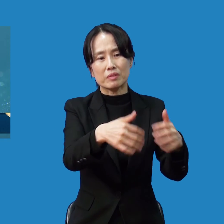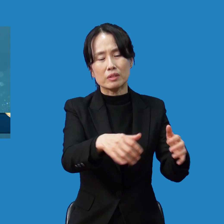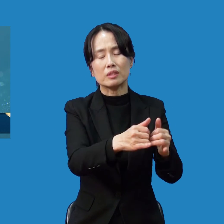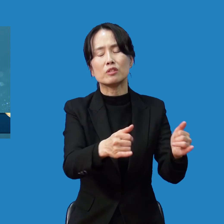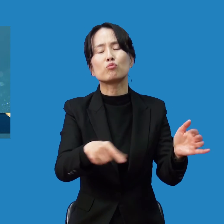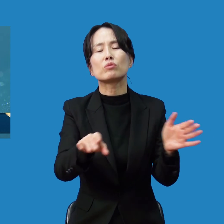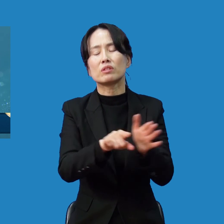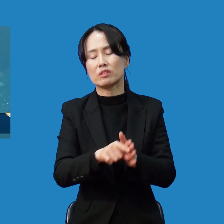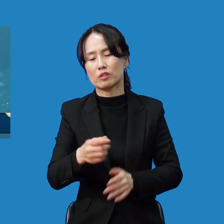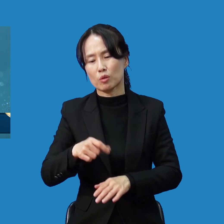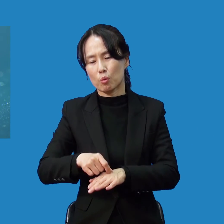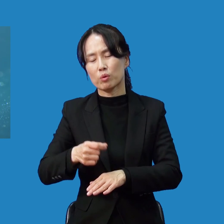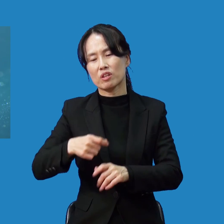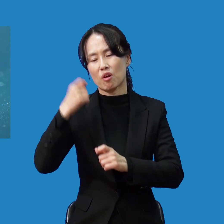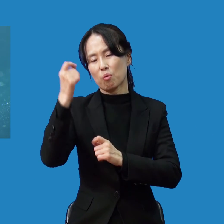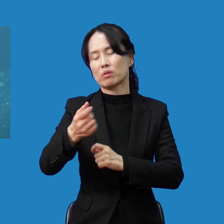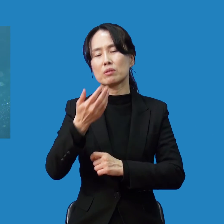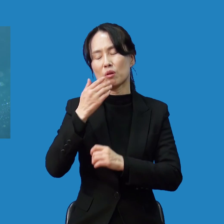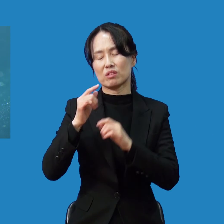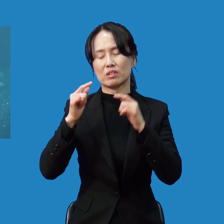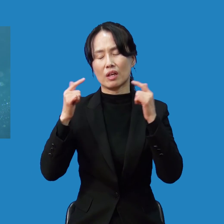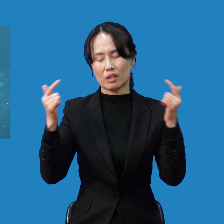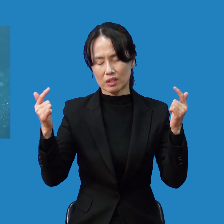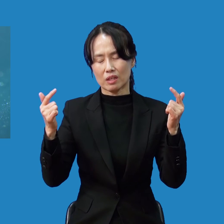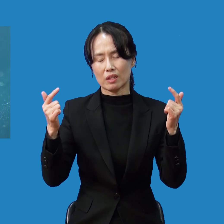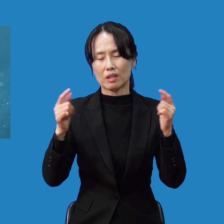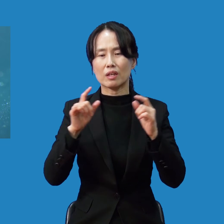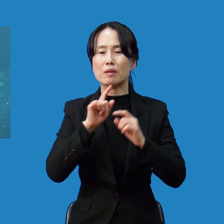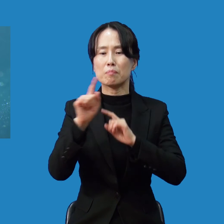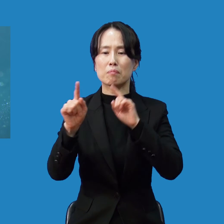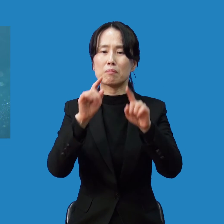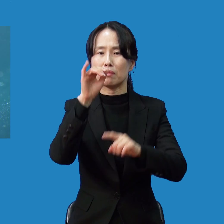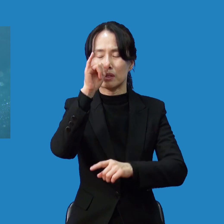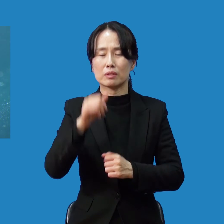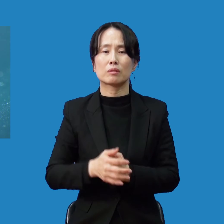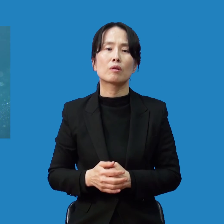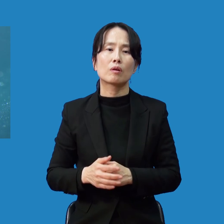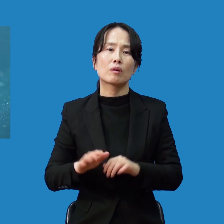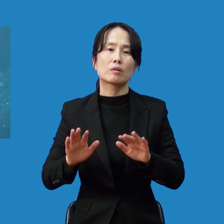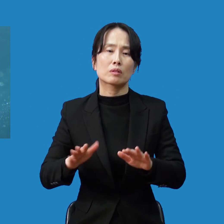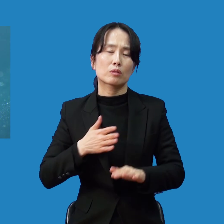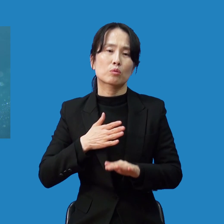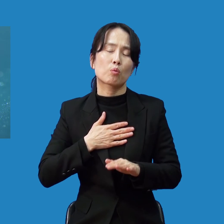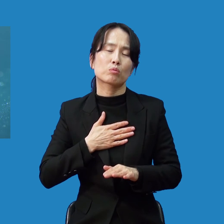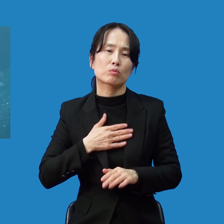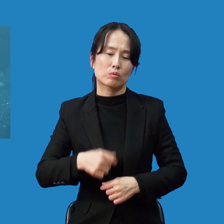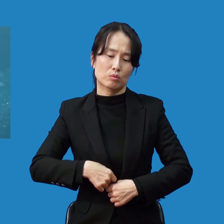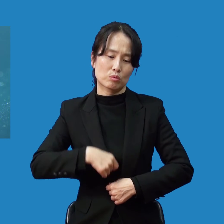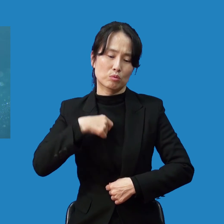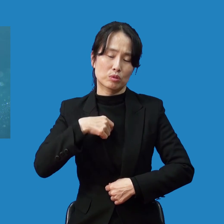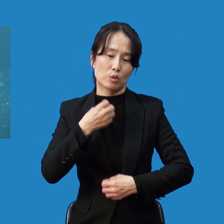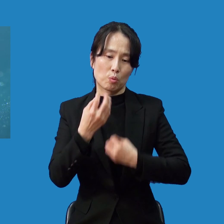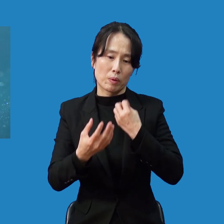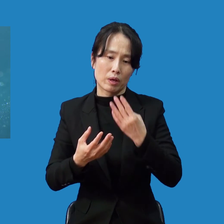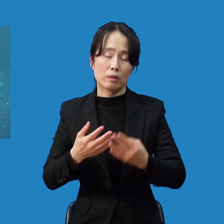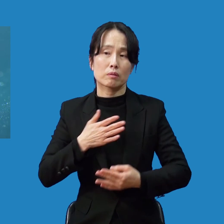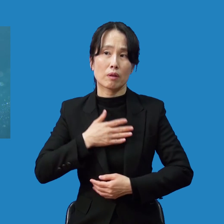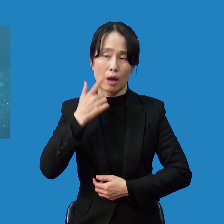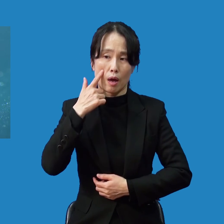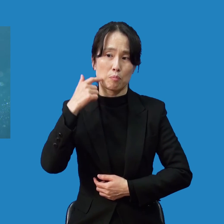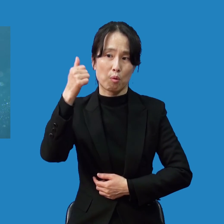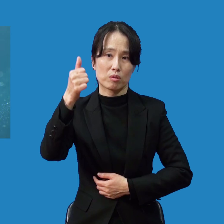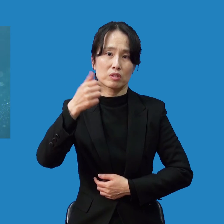저도 사실은 오늘 중요한 것을 고백하는데, 저도 술꾼의 아들입니다.